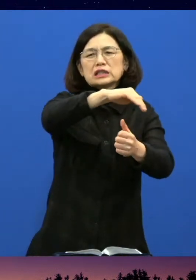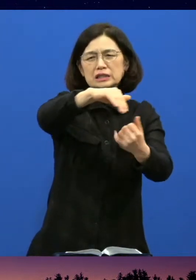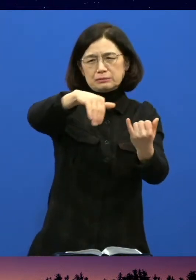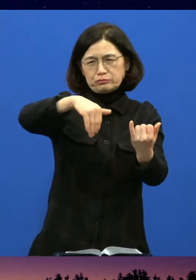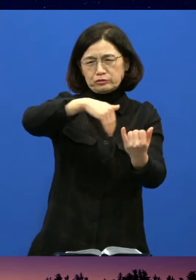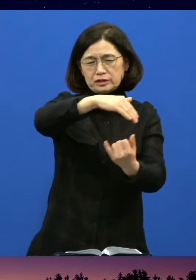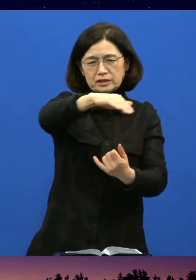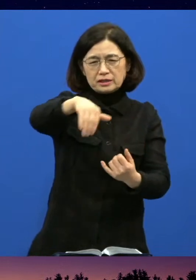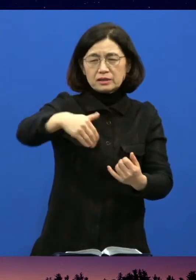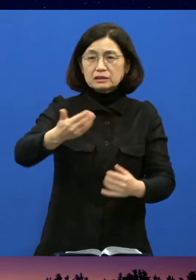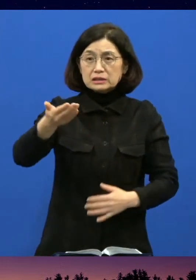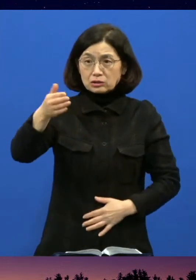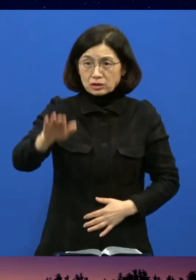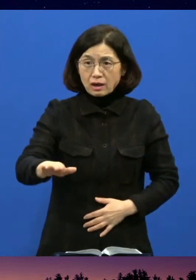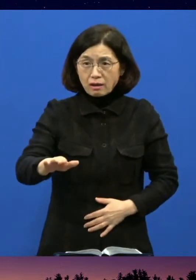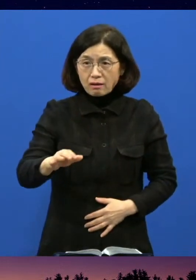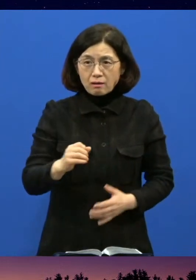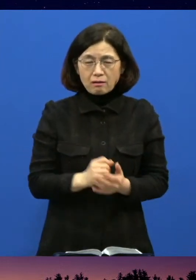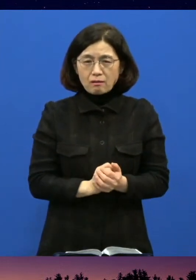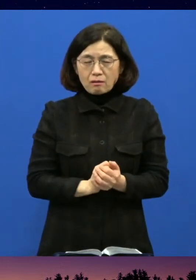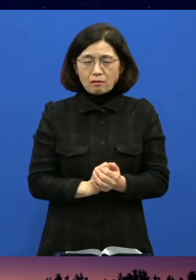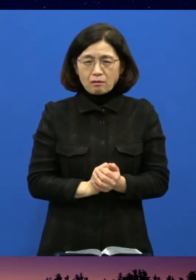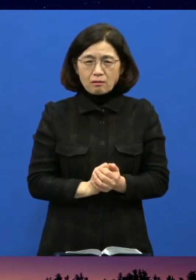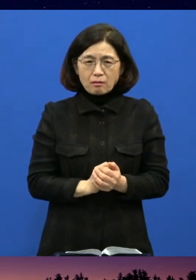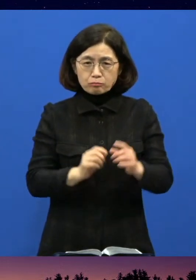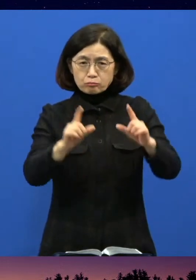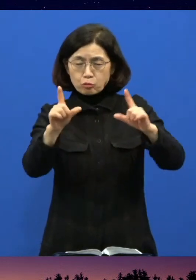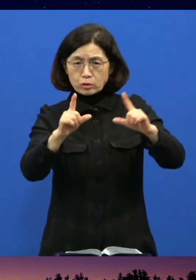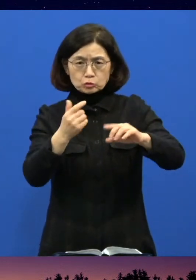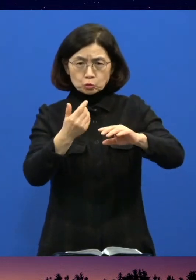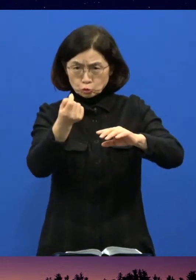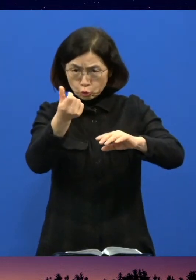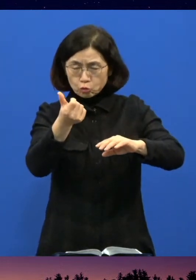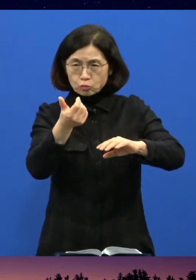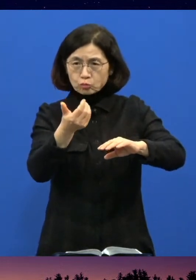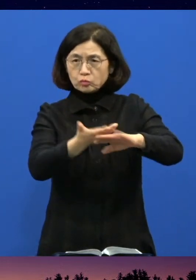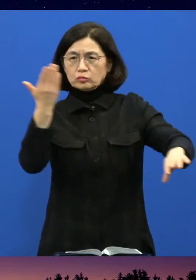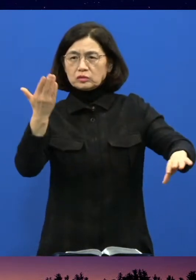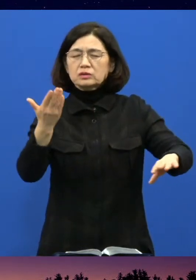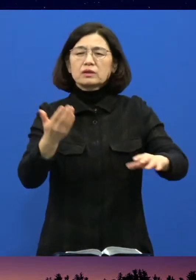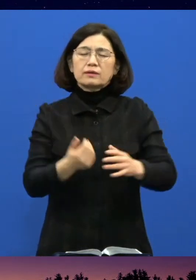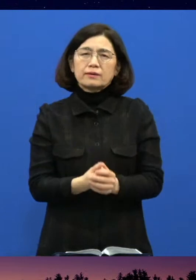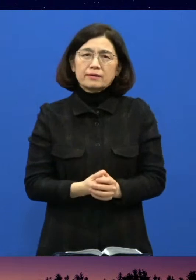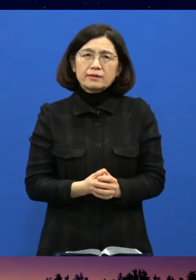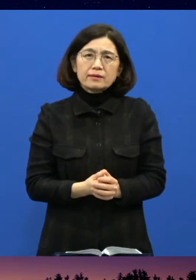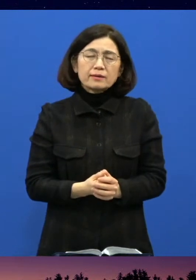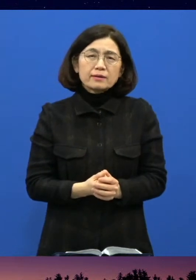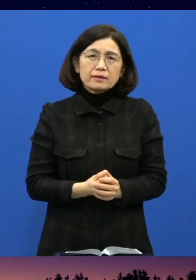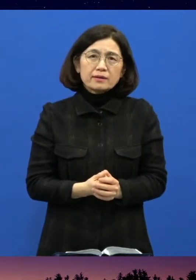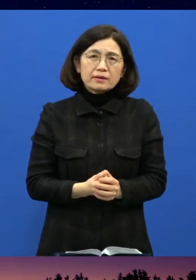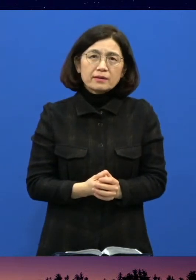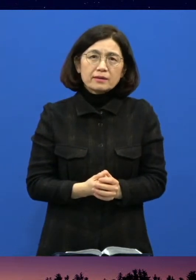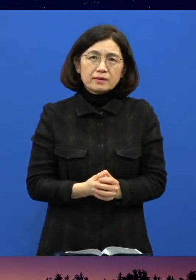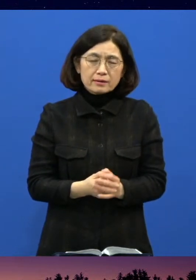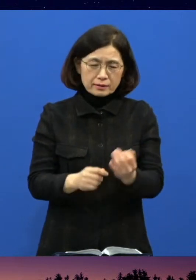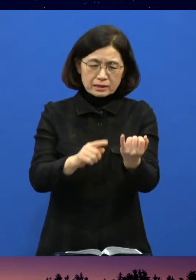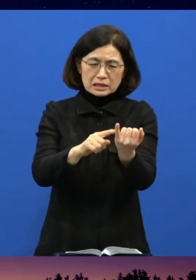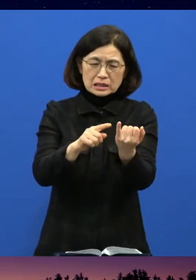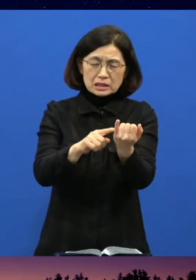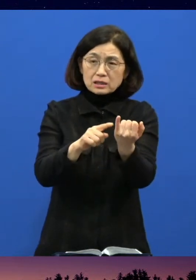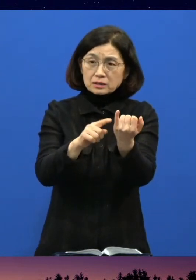거예요. 근데 본문에 나타난 이 과부가 만만하지 않다는 겁니다. 쉽게 물러날 줄 알았는데 안